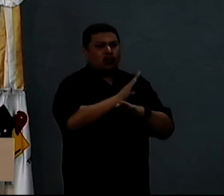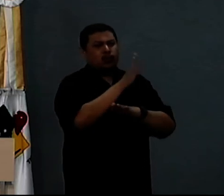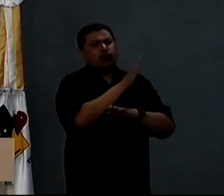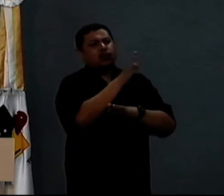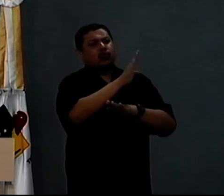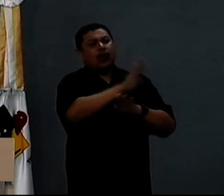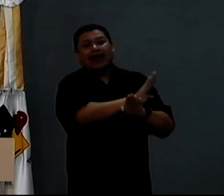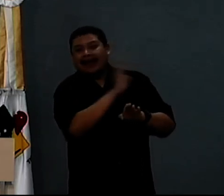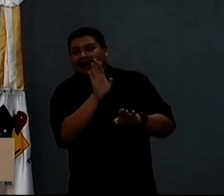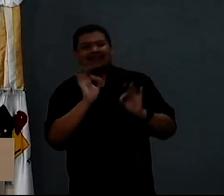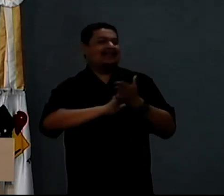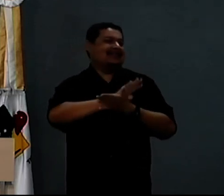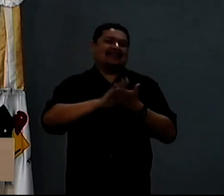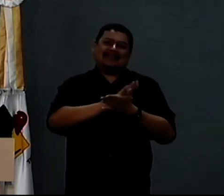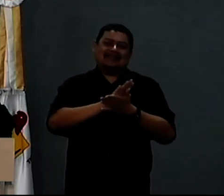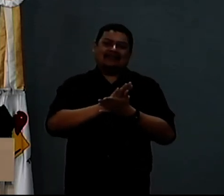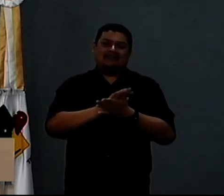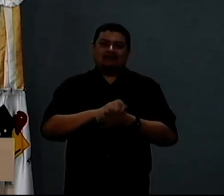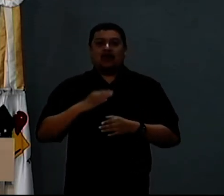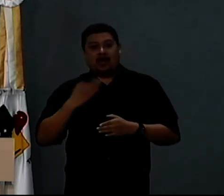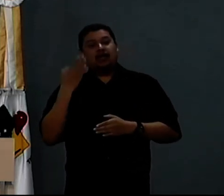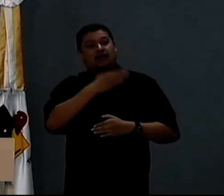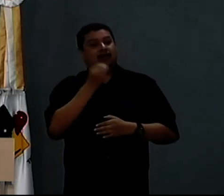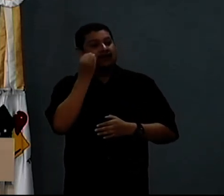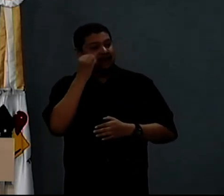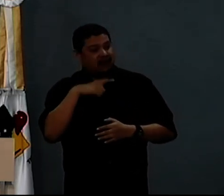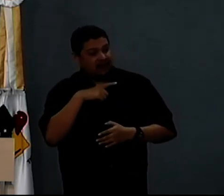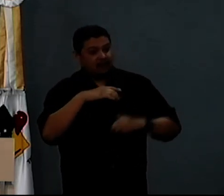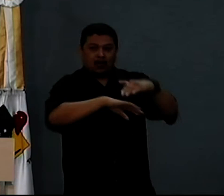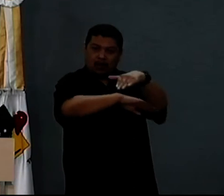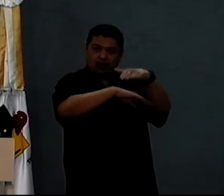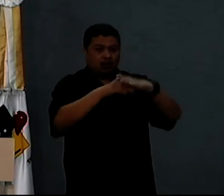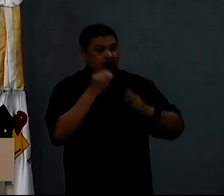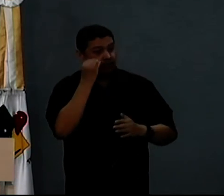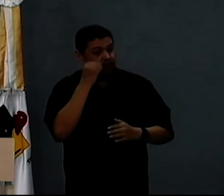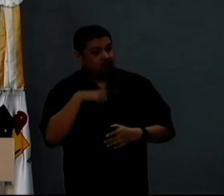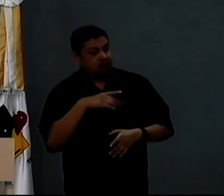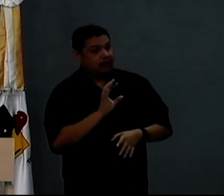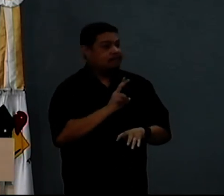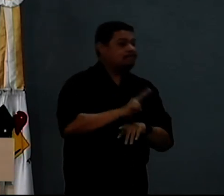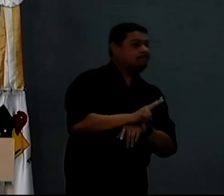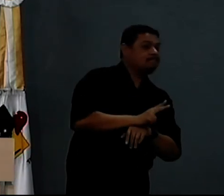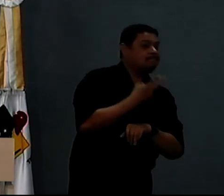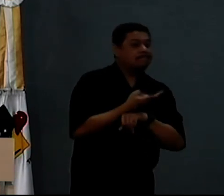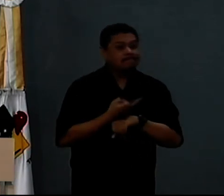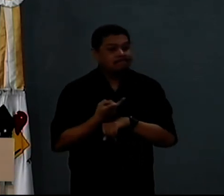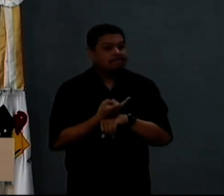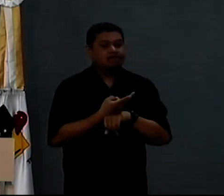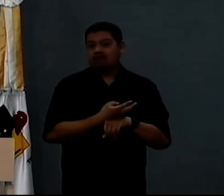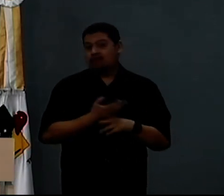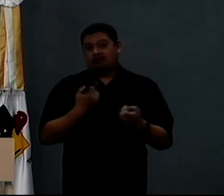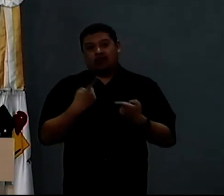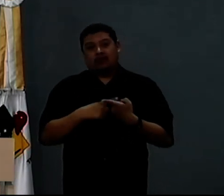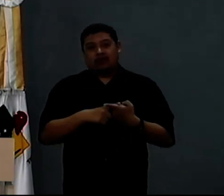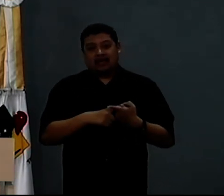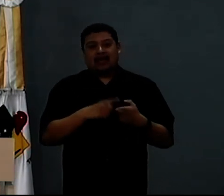preocupa com nada. Aí estivemos olhando lá aquele monumental todo, aquela ponte, toda aquela estrutura dela, e simplesmente vai por água abaixo, que é dinheiro